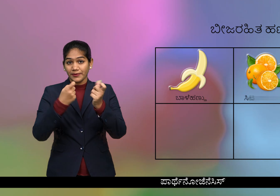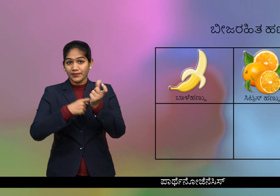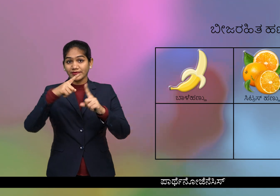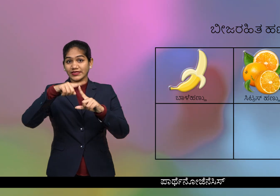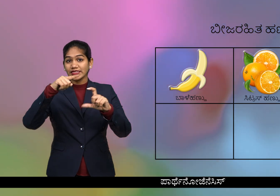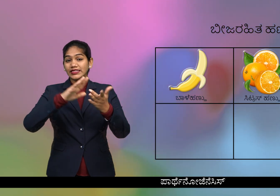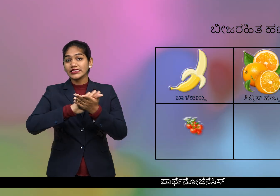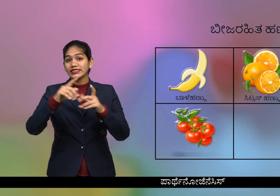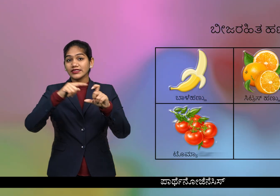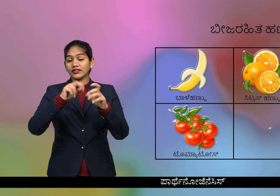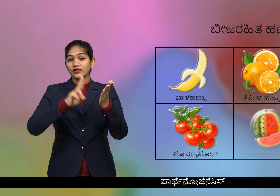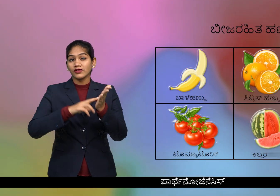ಪಾರ್ಥೆನೋಜೆನೆಸಿಸ್